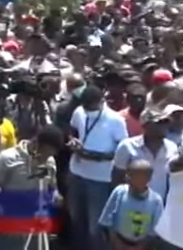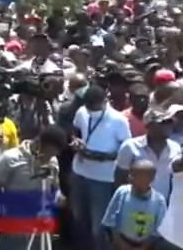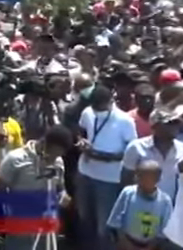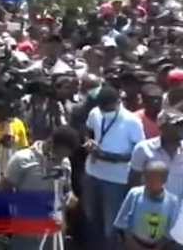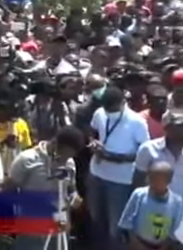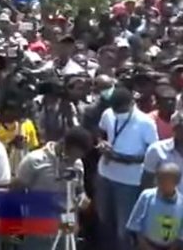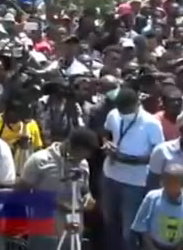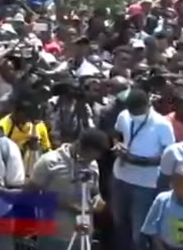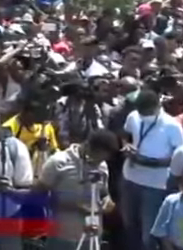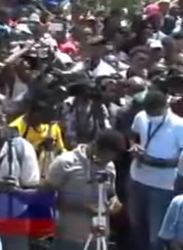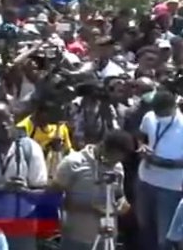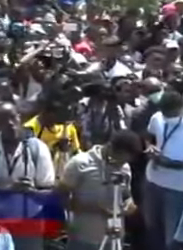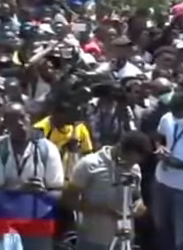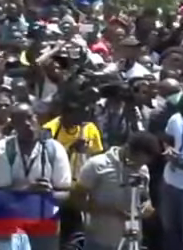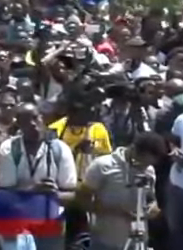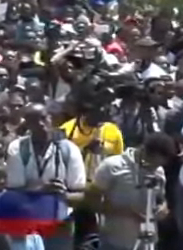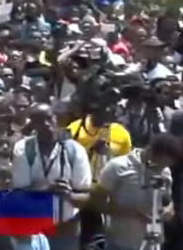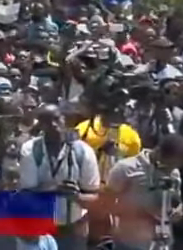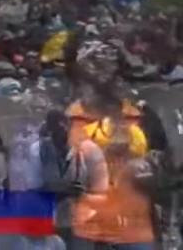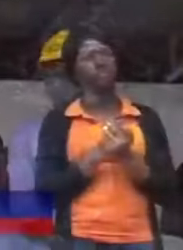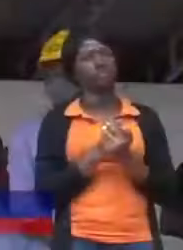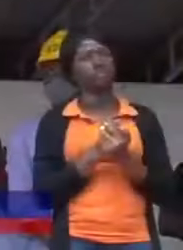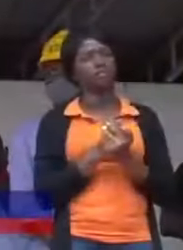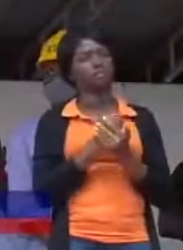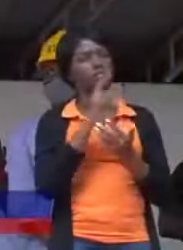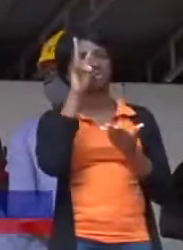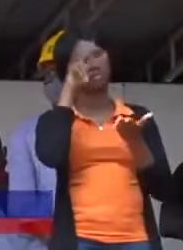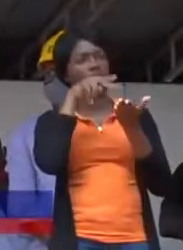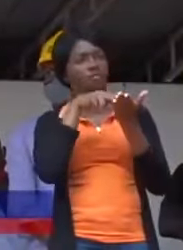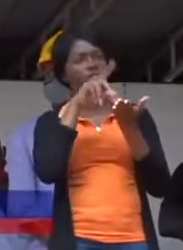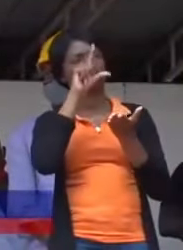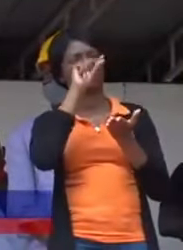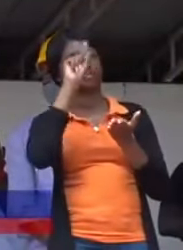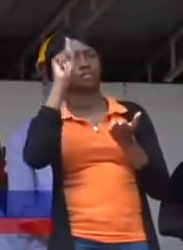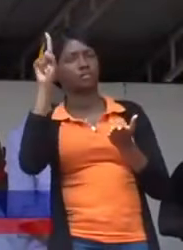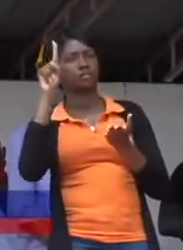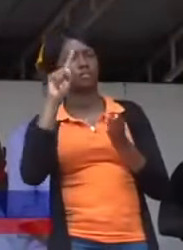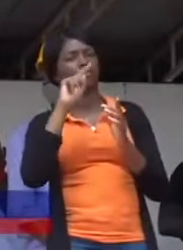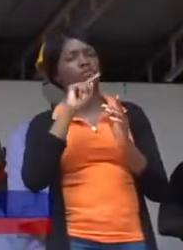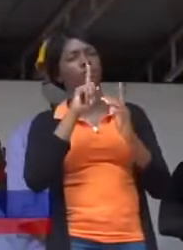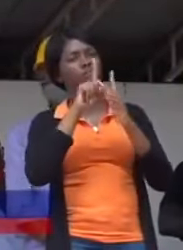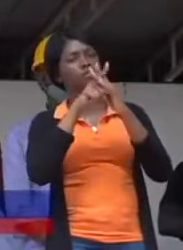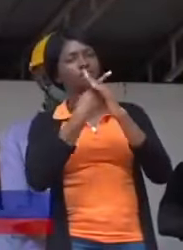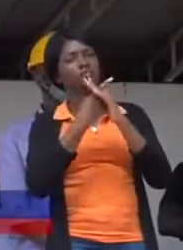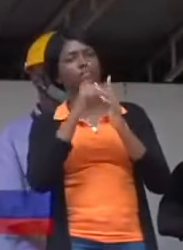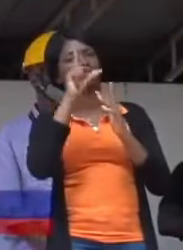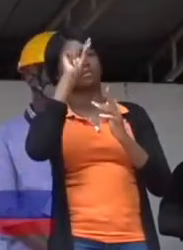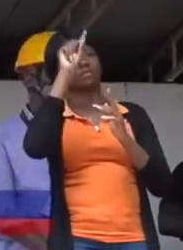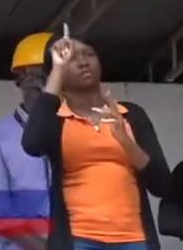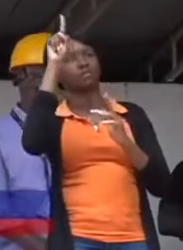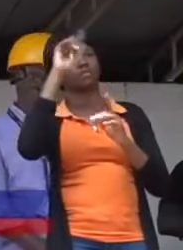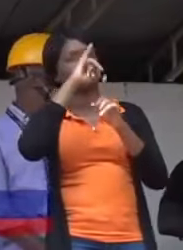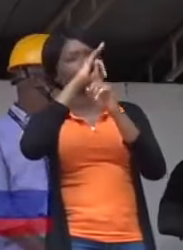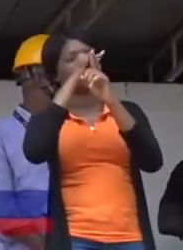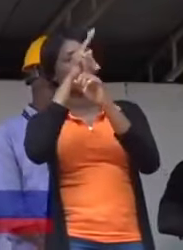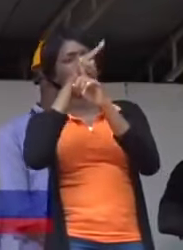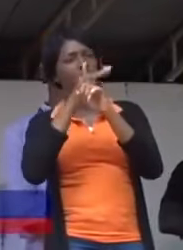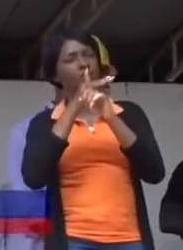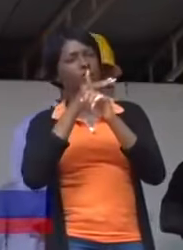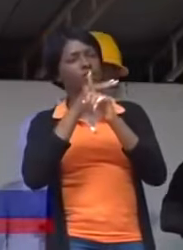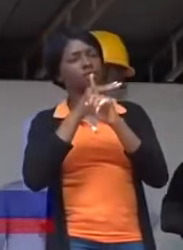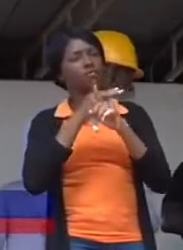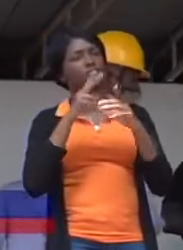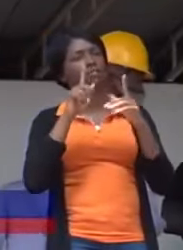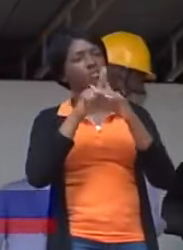à partir de été 2021 ça veut dire été a cap commencer 21 juin cap fini